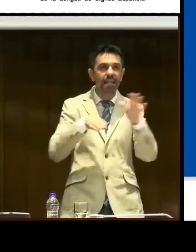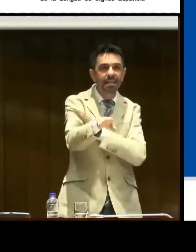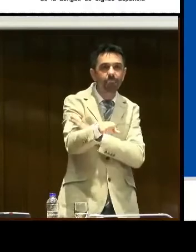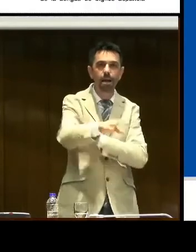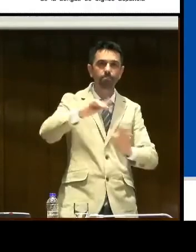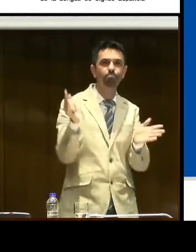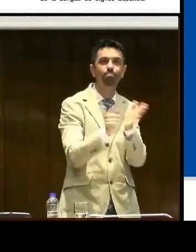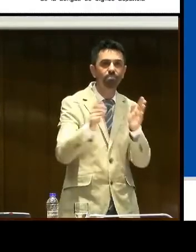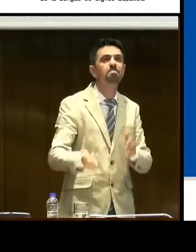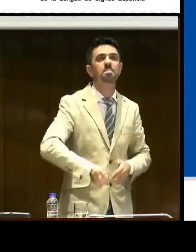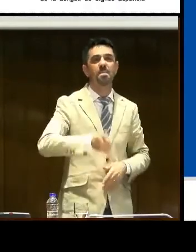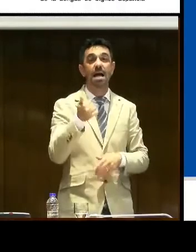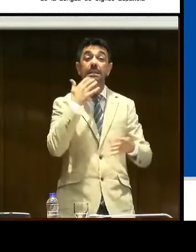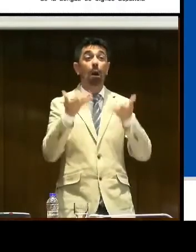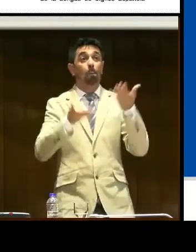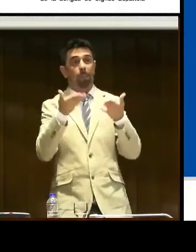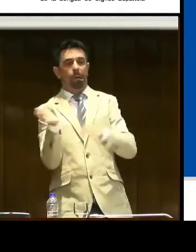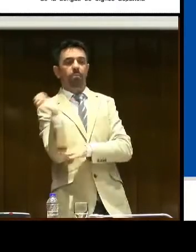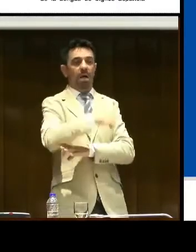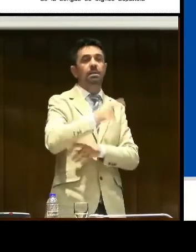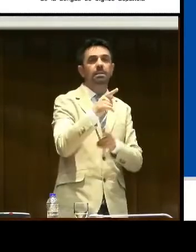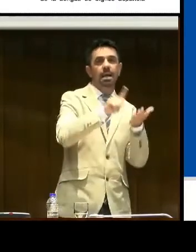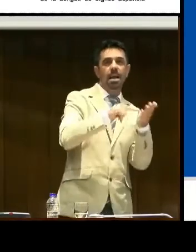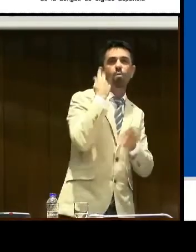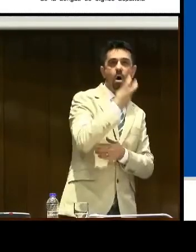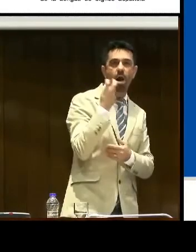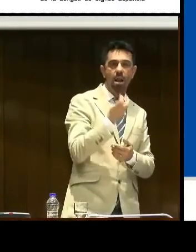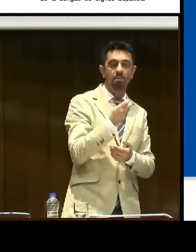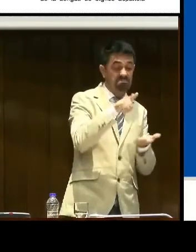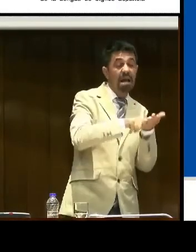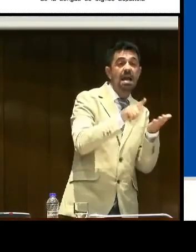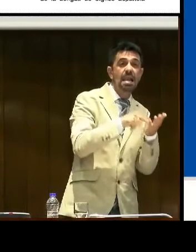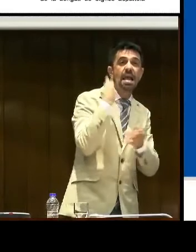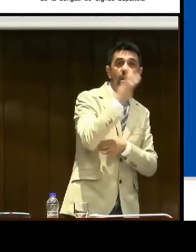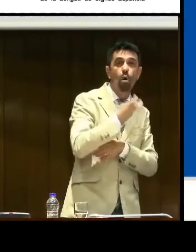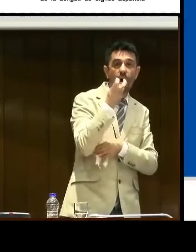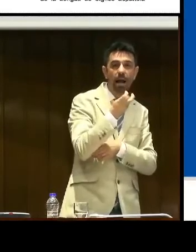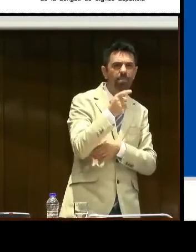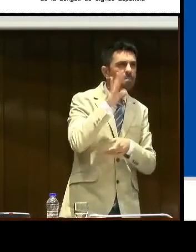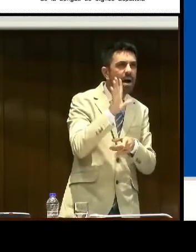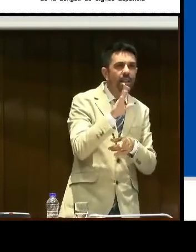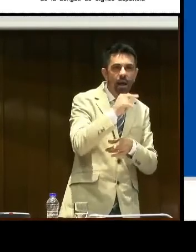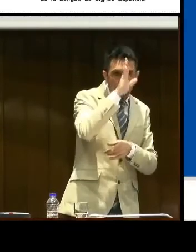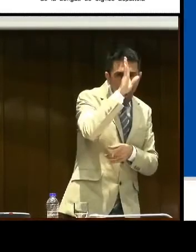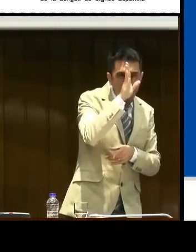inmediata. Comparada con ella, la lengua oral tiene algo de ocultación.